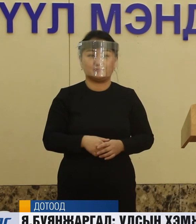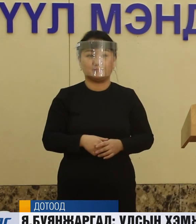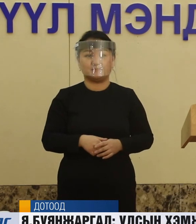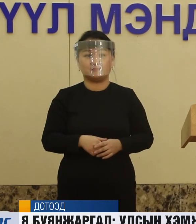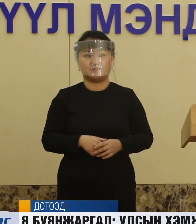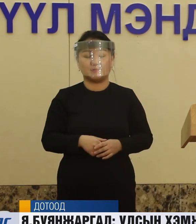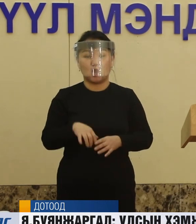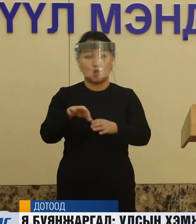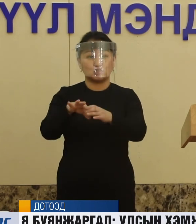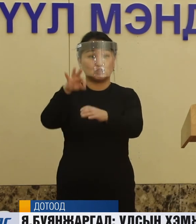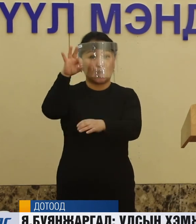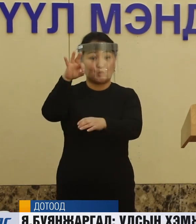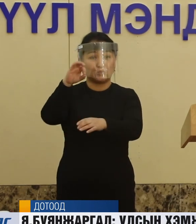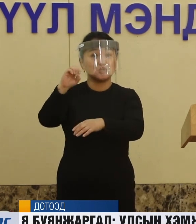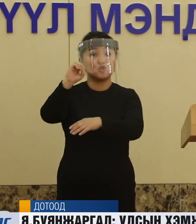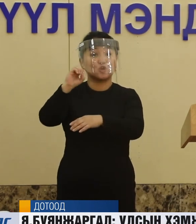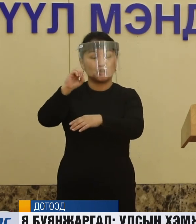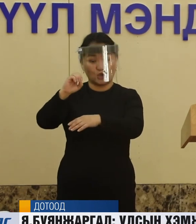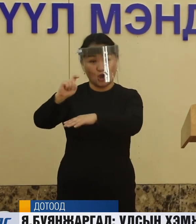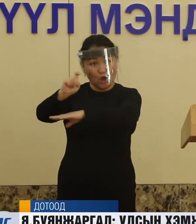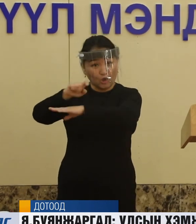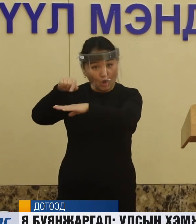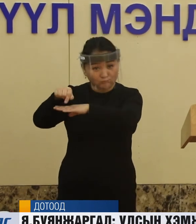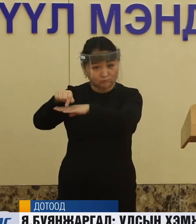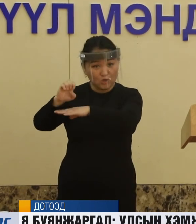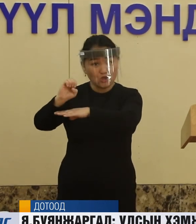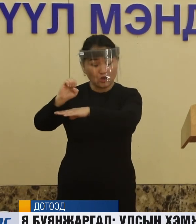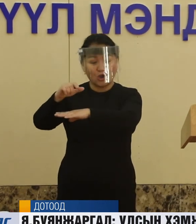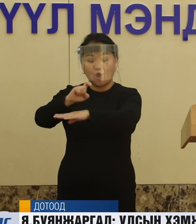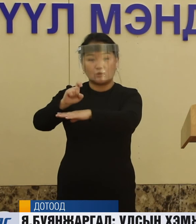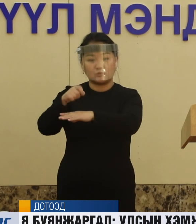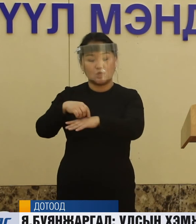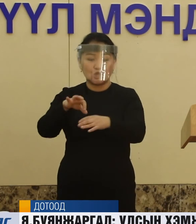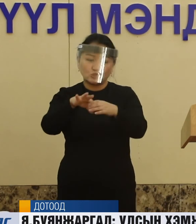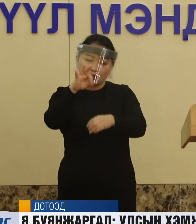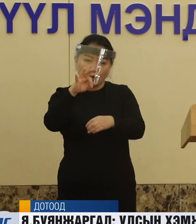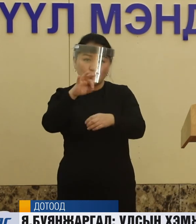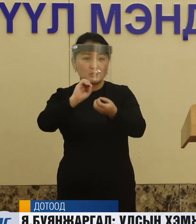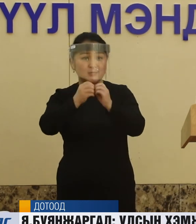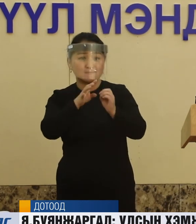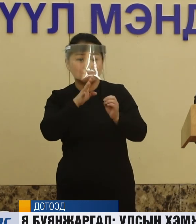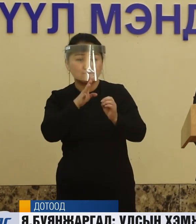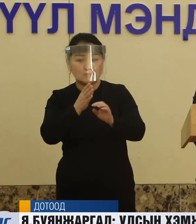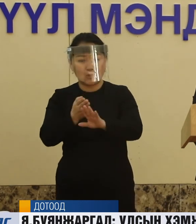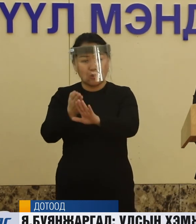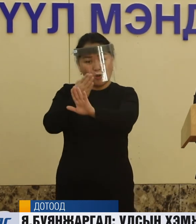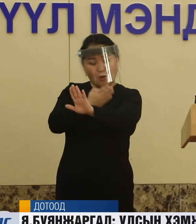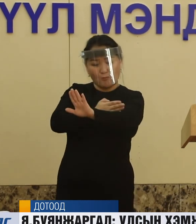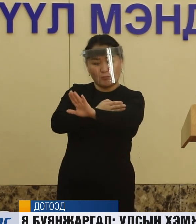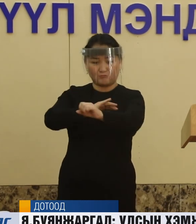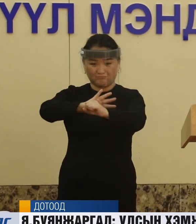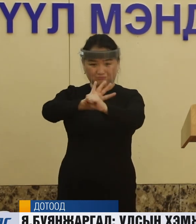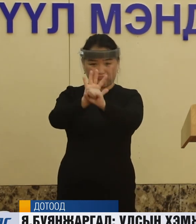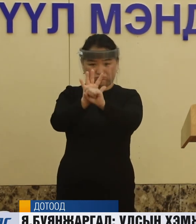сонгуулийн ерөнхий хороонд энэ сонгуулийг одоо явуулах үед коронавирус халдварыг сэргийлсэн